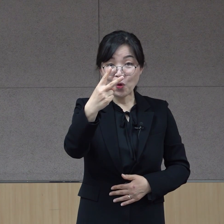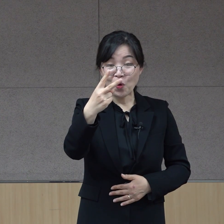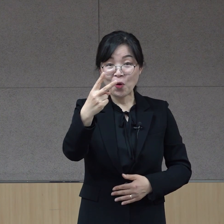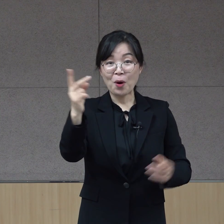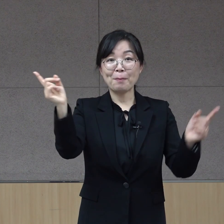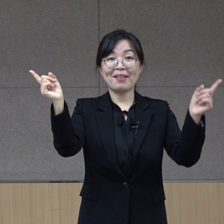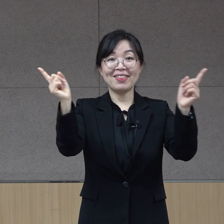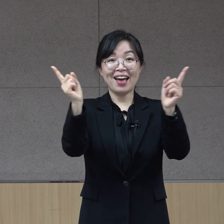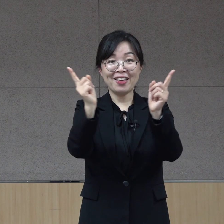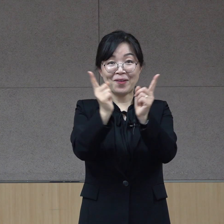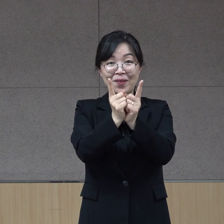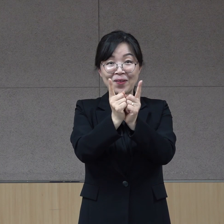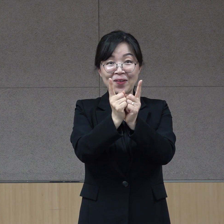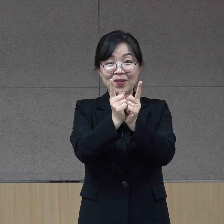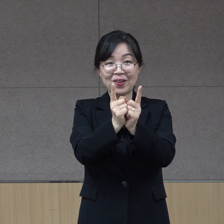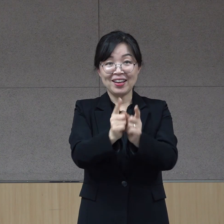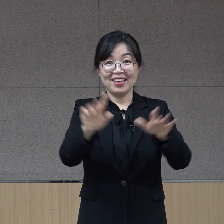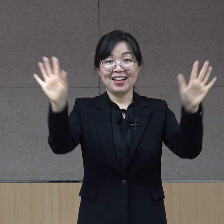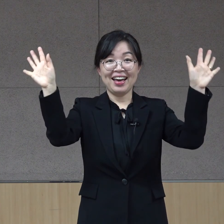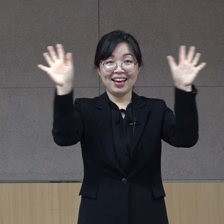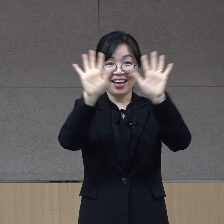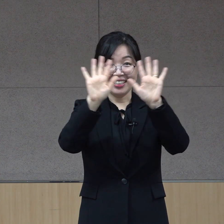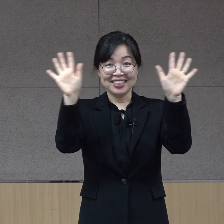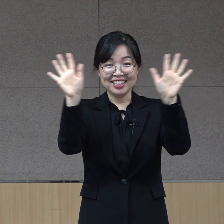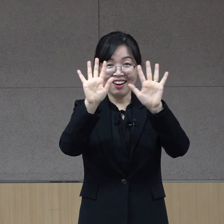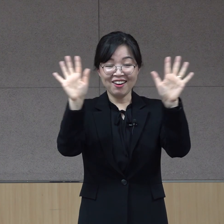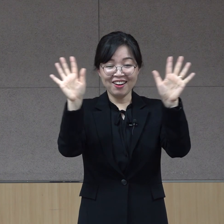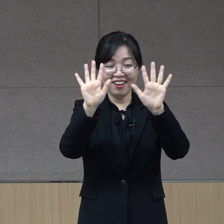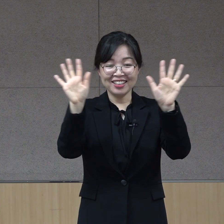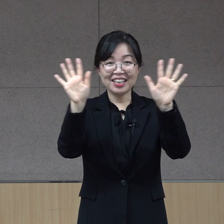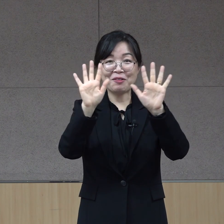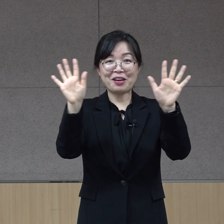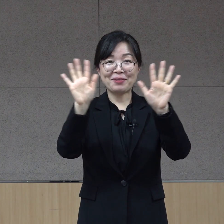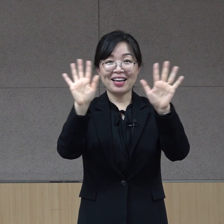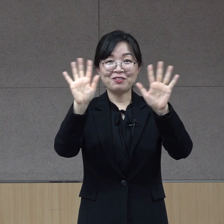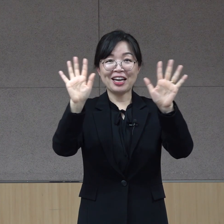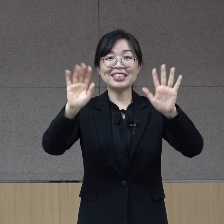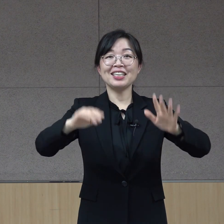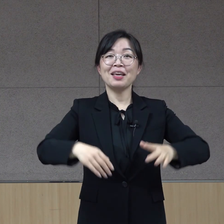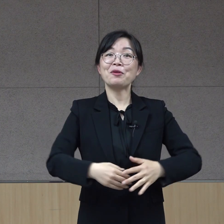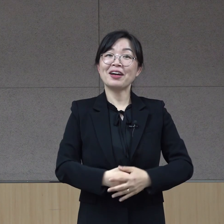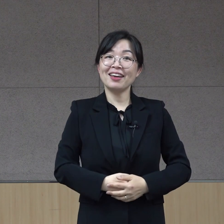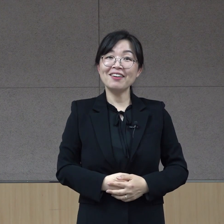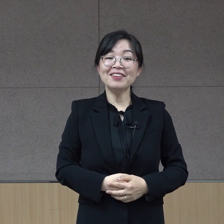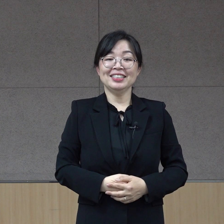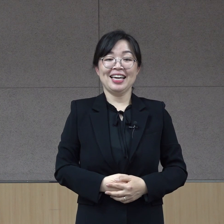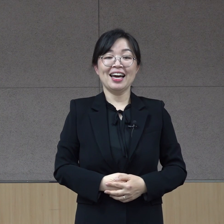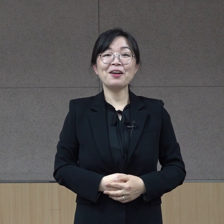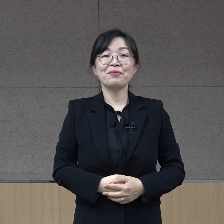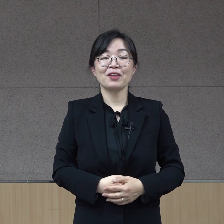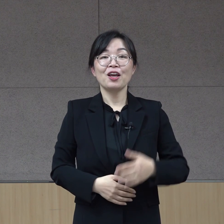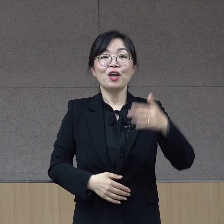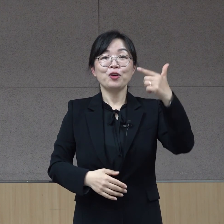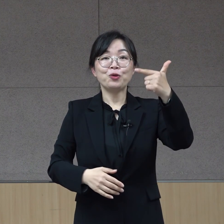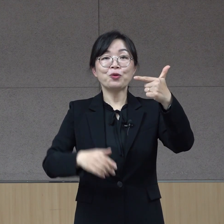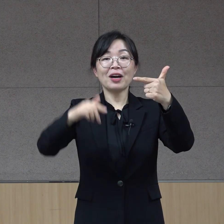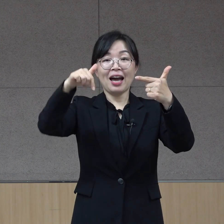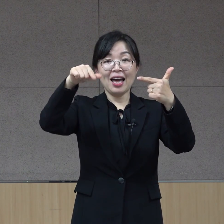또 만나요. 안녕. 이렇게 해볼까 합니다. 우리 같이 해볼까요? 자, 6강